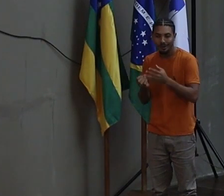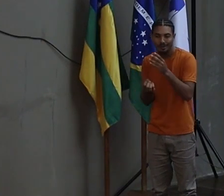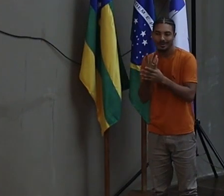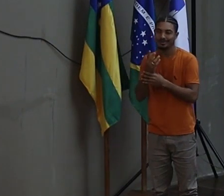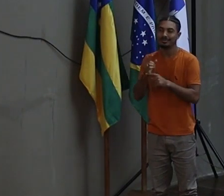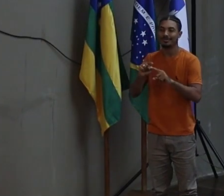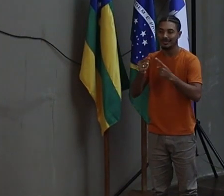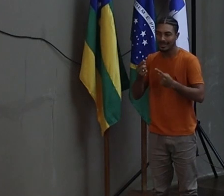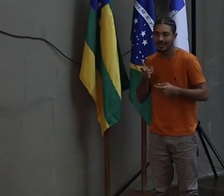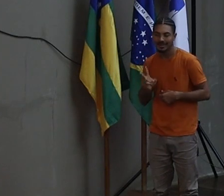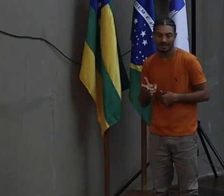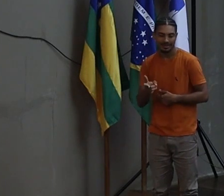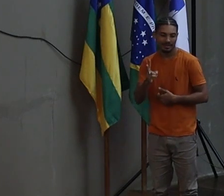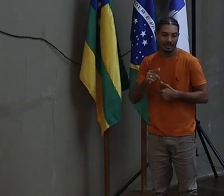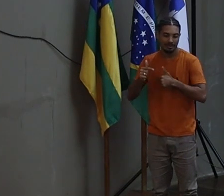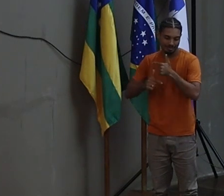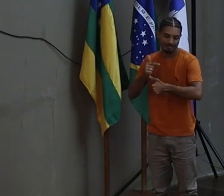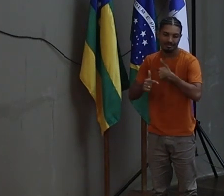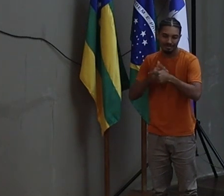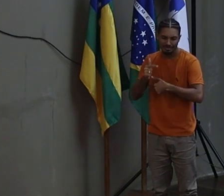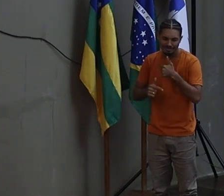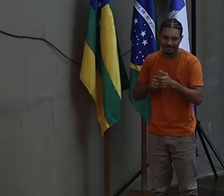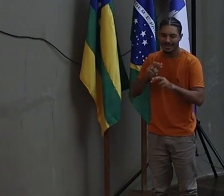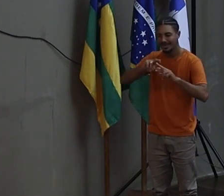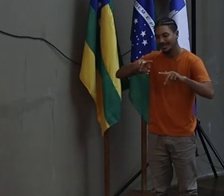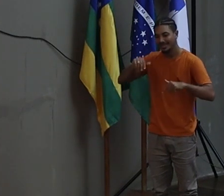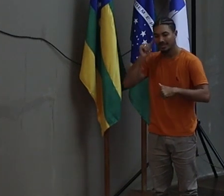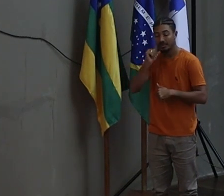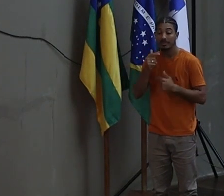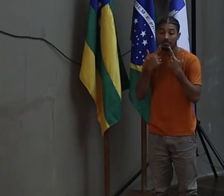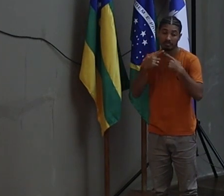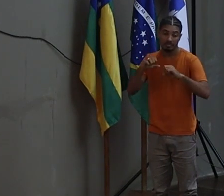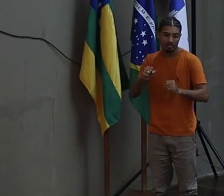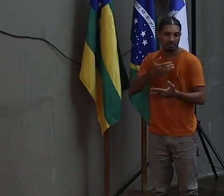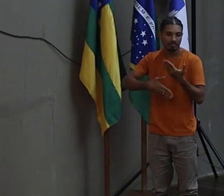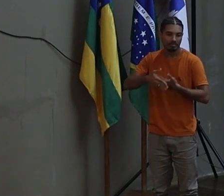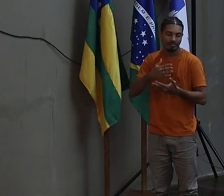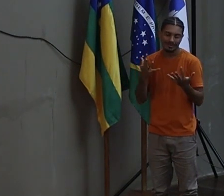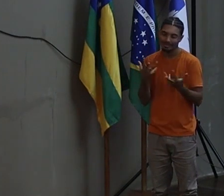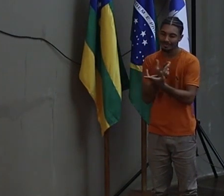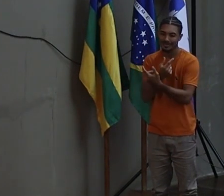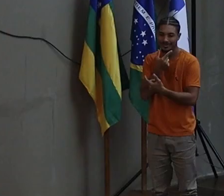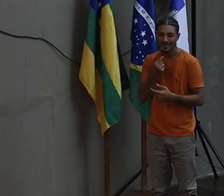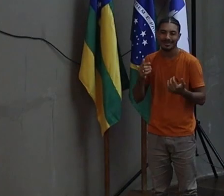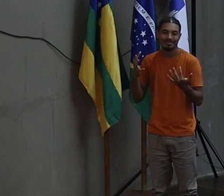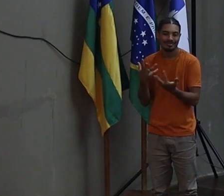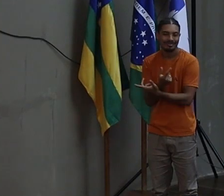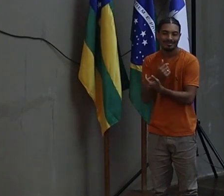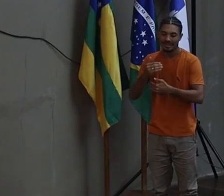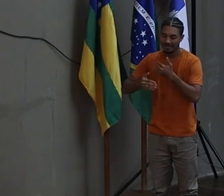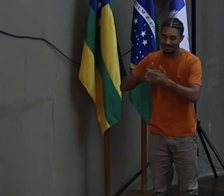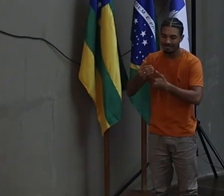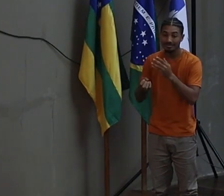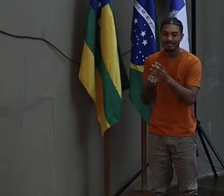continuar esse trabalho dessas mulheres e linguistas aplicadas maravilhosas e homens maravilhosos construindo a linguística